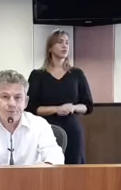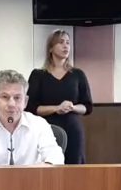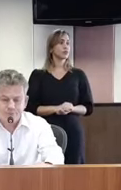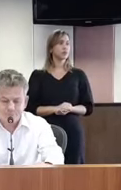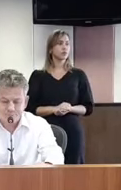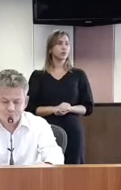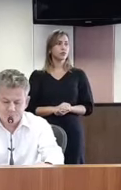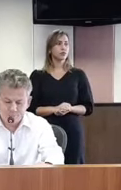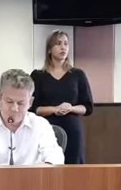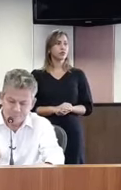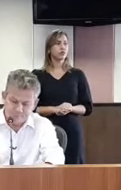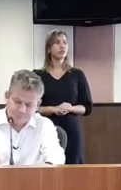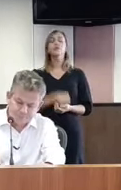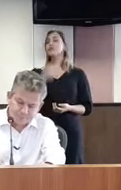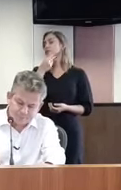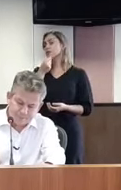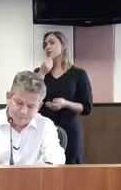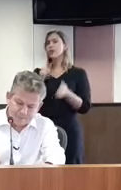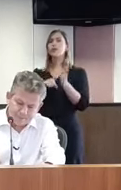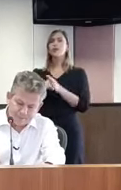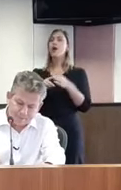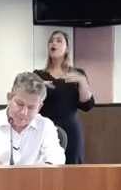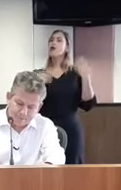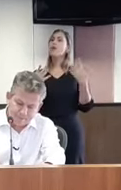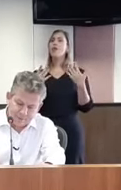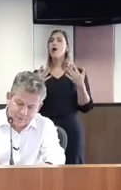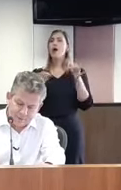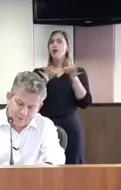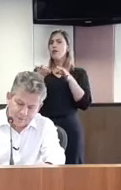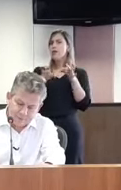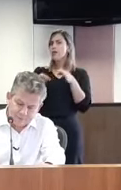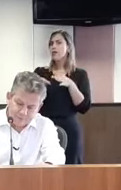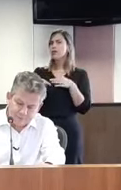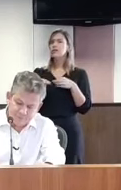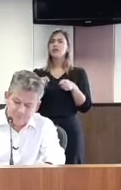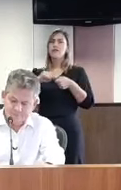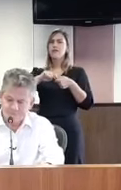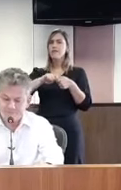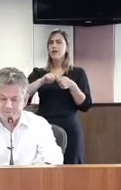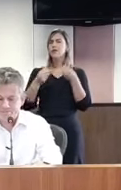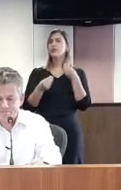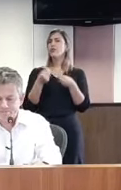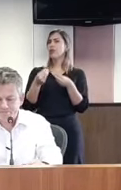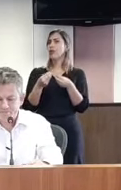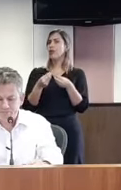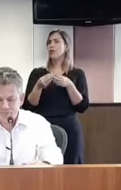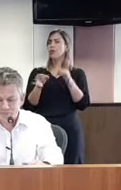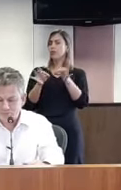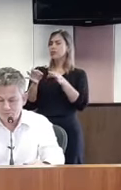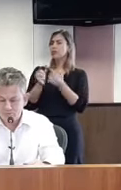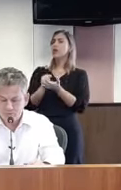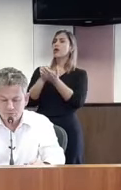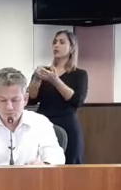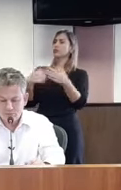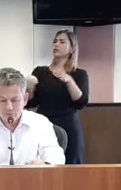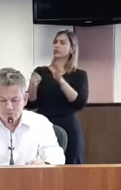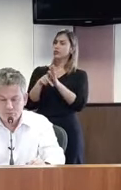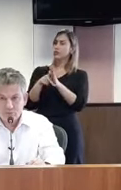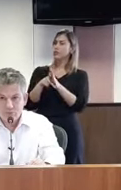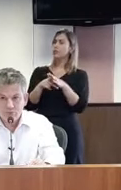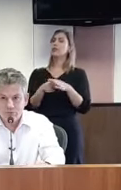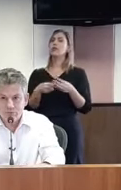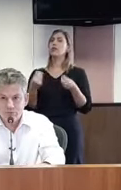João Navarro, Caldeirão Político. Qual a estratégia do governo para manter ativo o setor produtivo e prestação de serviços essenciais